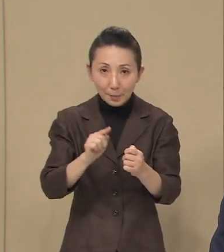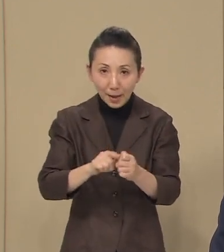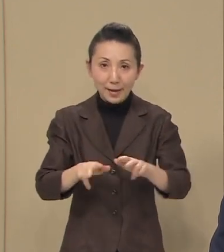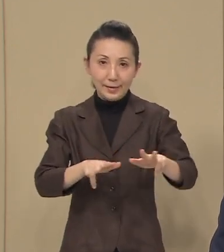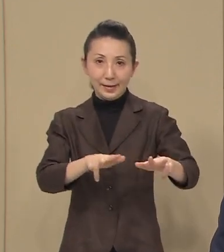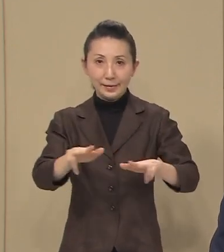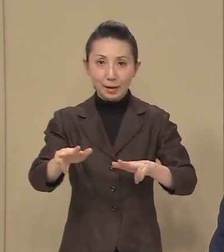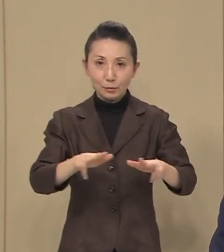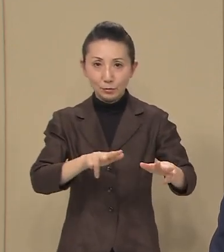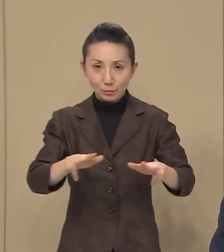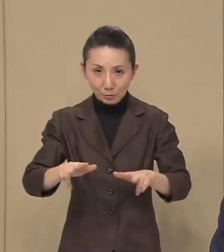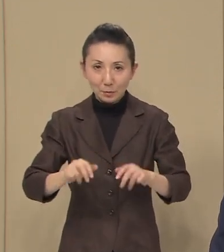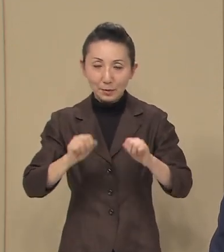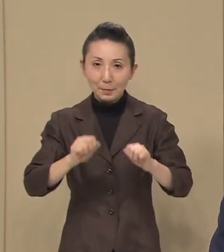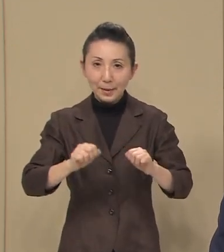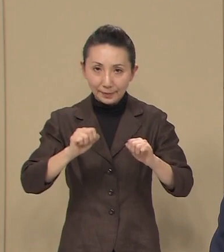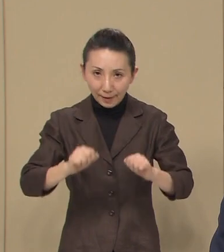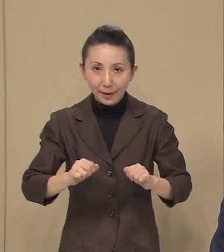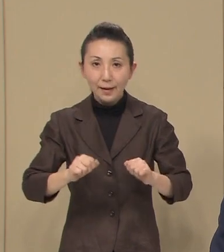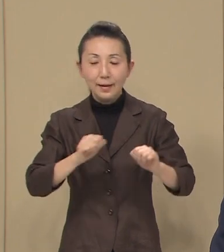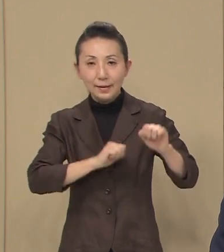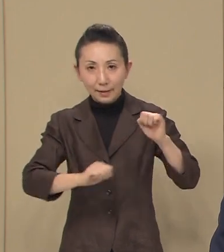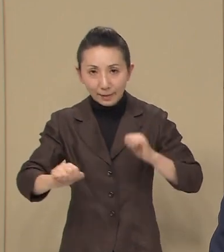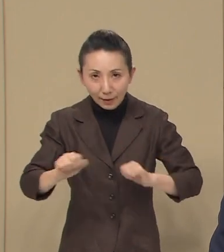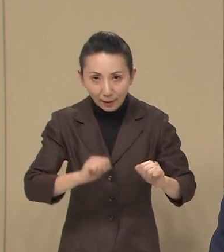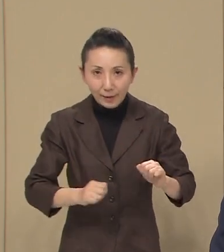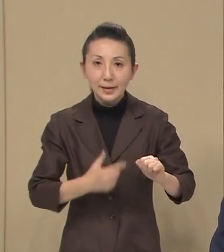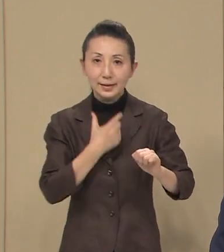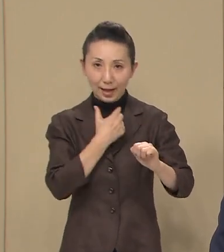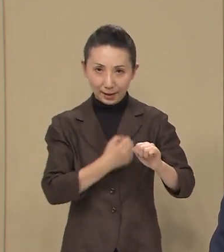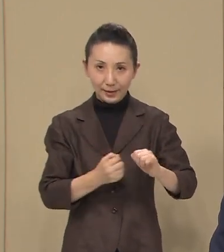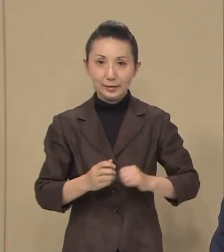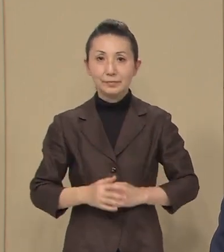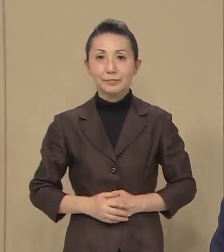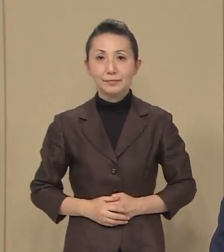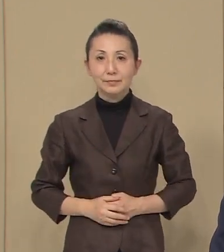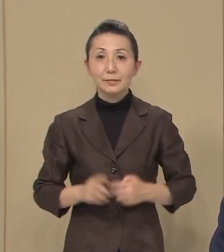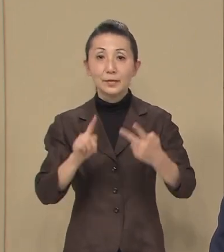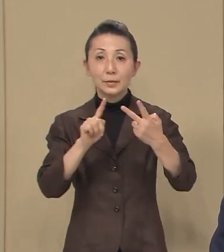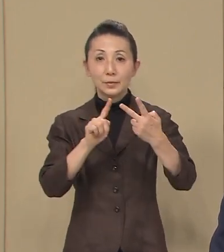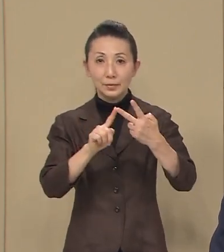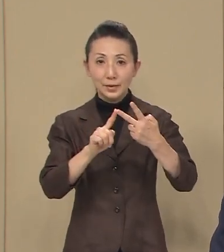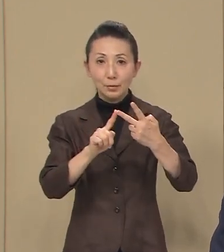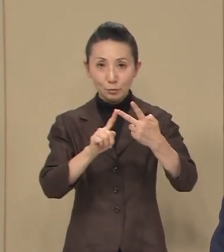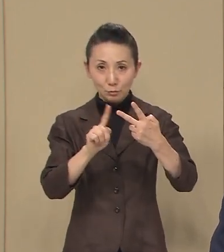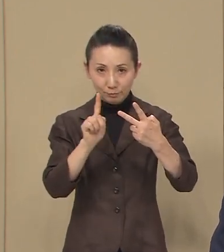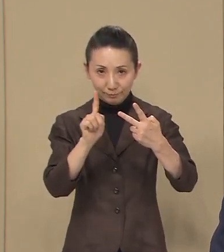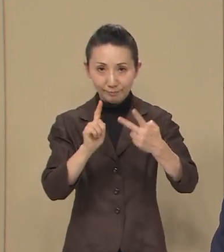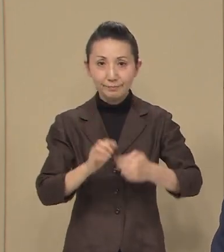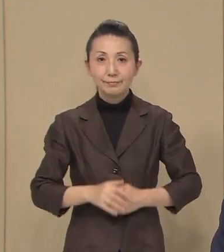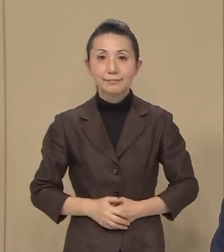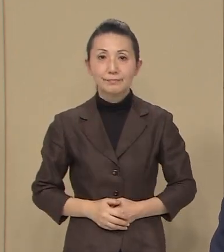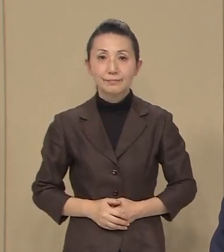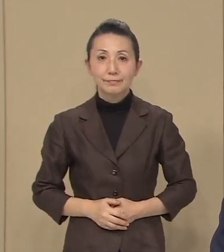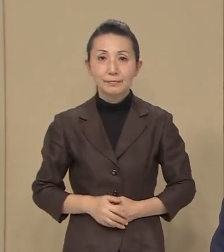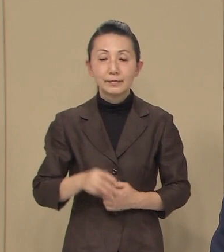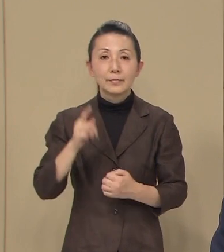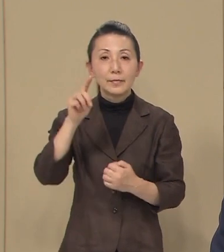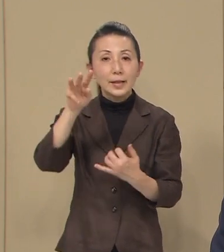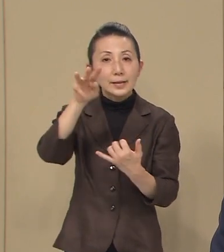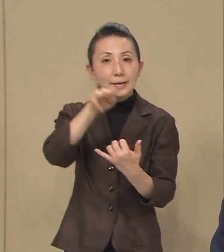絞って出していこうやっていこうということですそして2つ目は災害